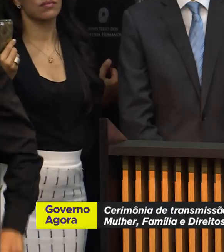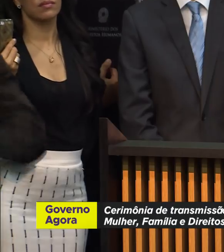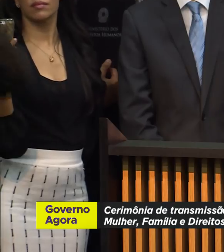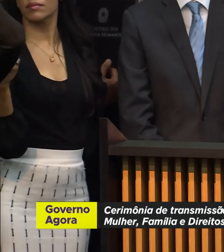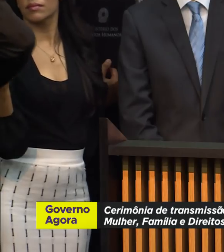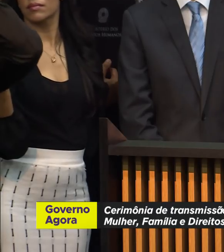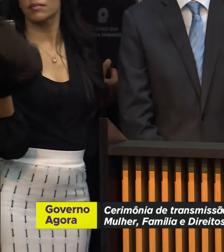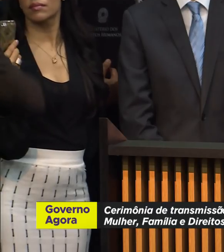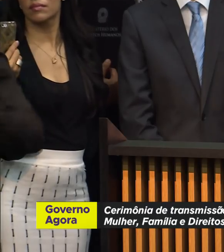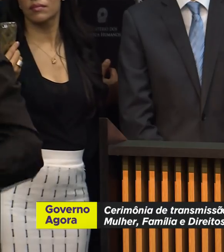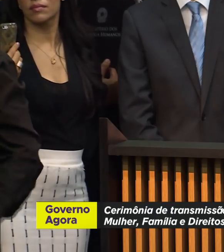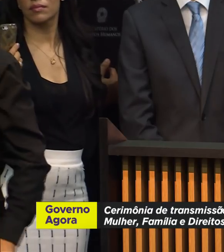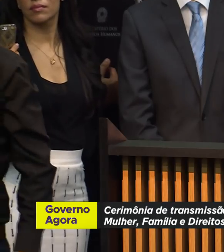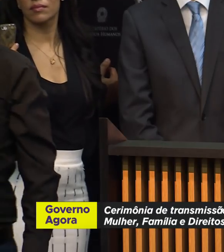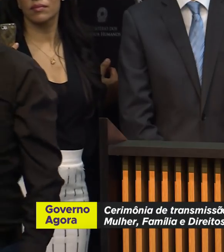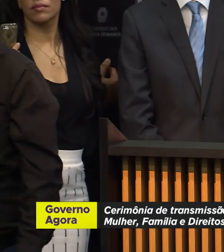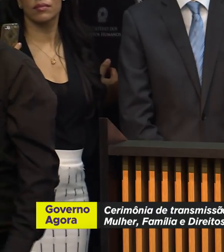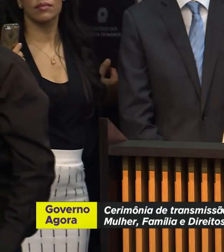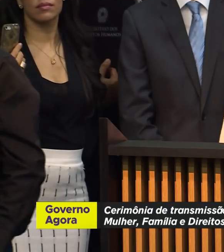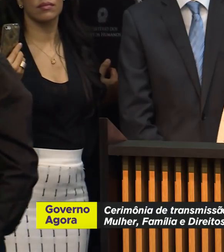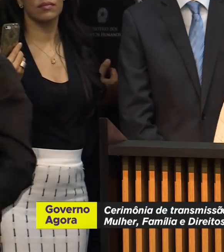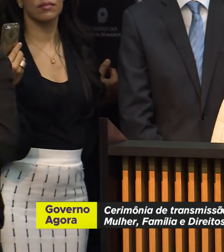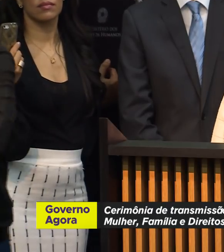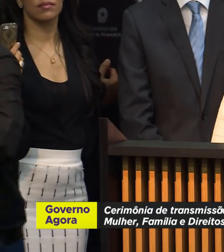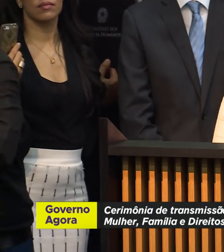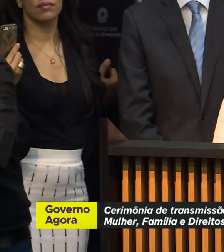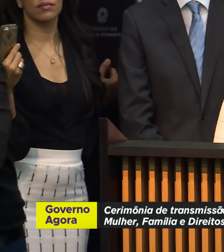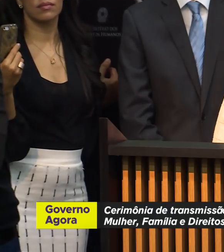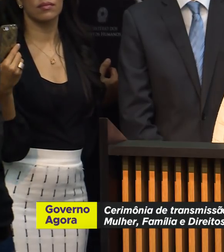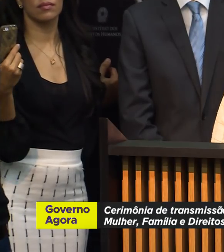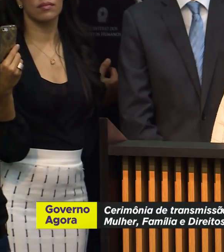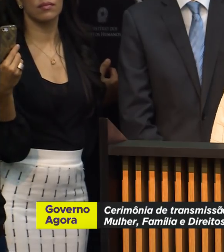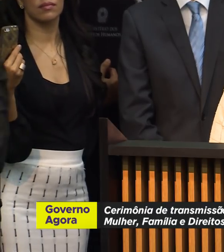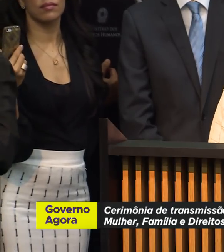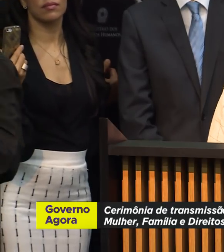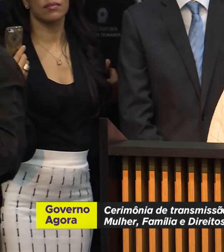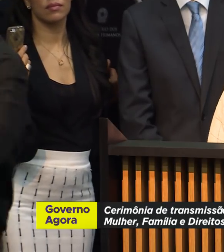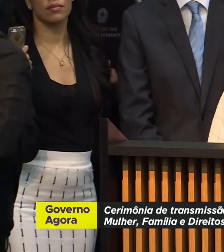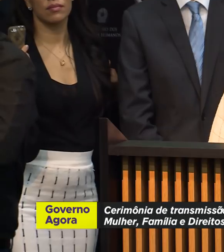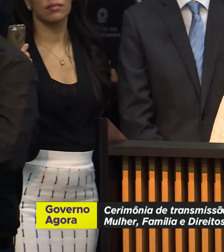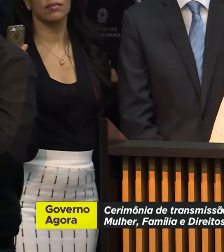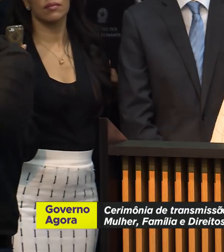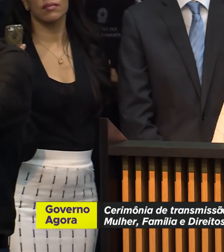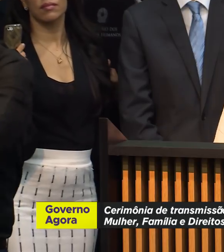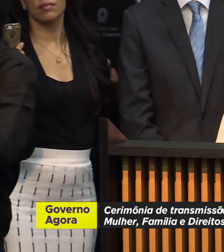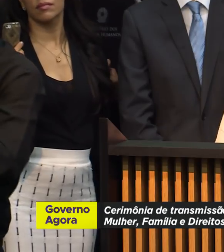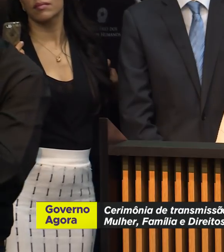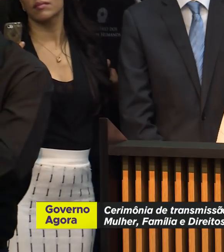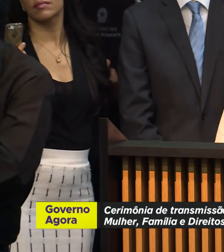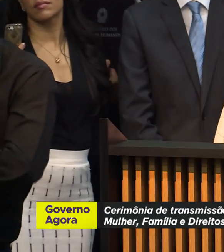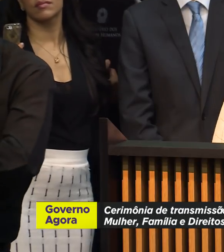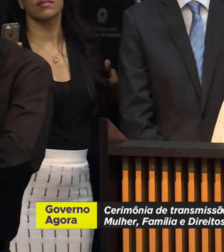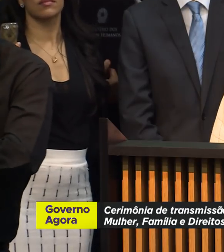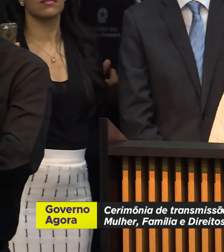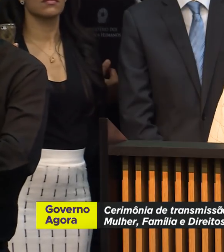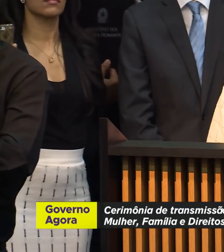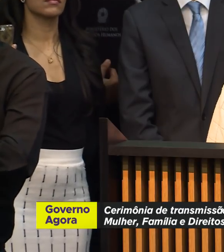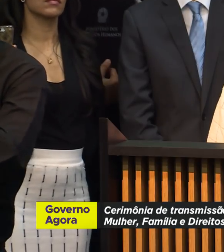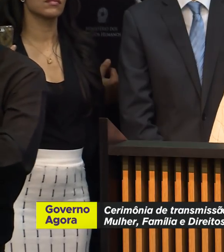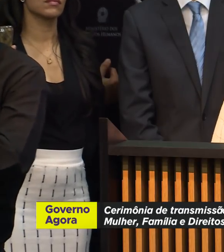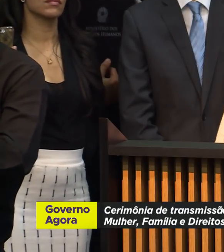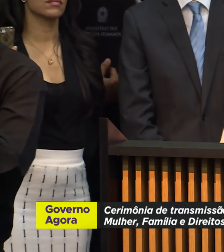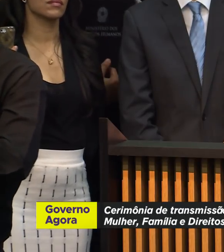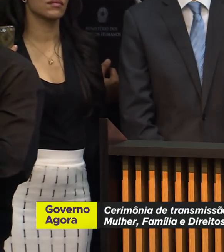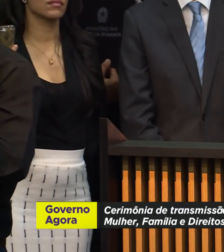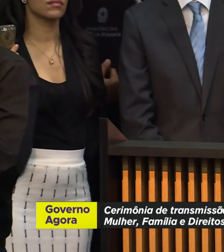Amazônia, que é mãe de uma criança surda e que ela amamentou por um ano e que ela ama desesperadamente essa criança. E